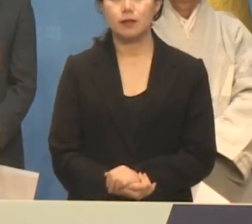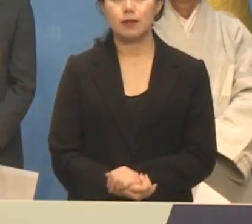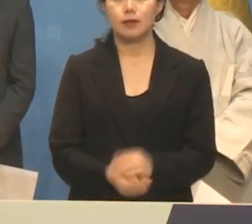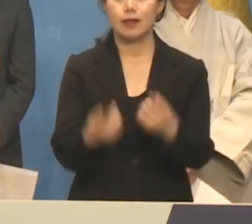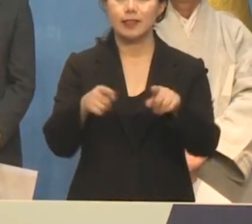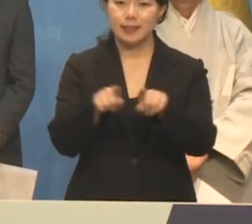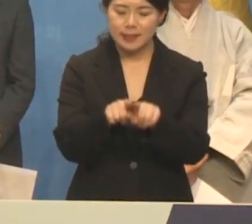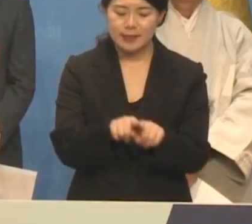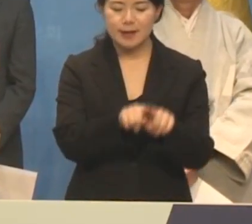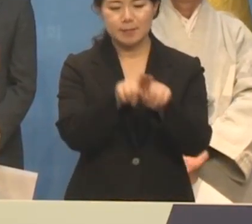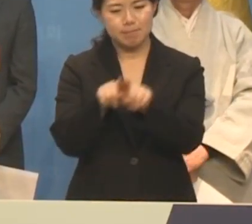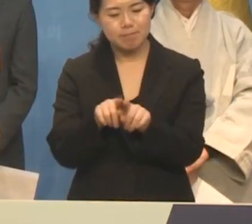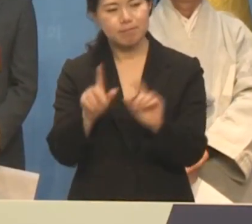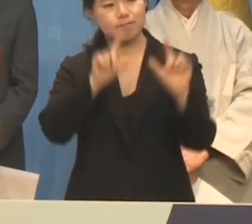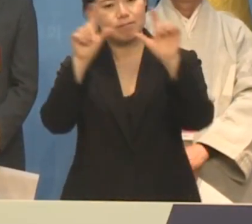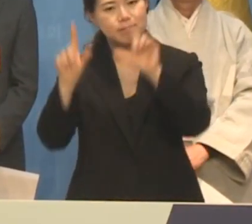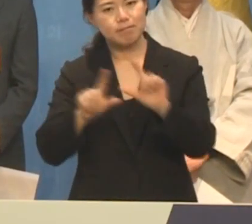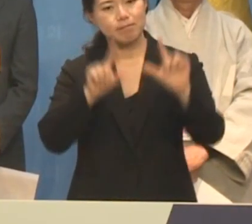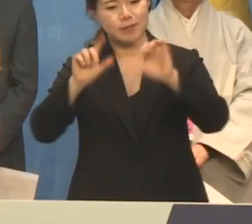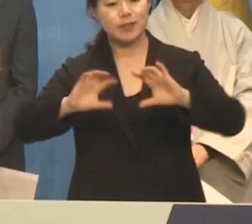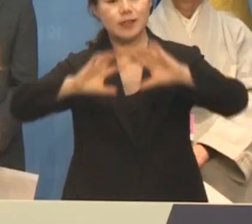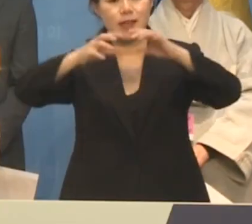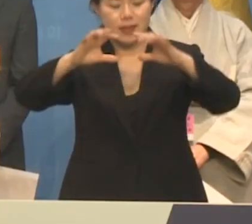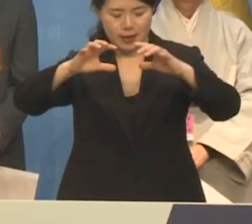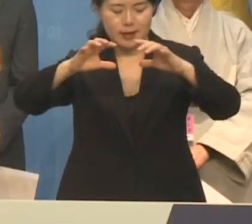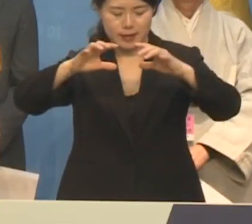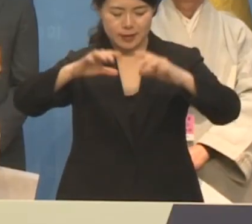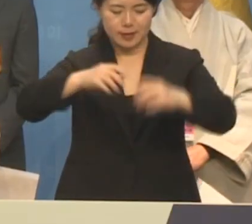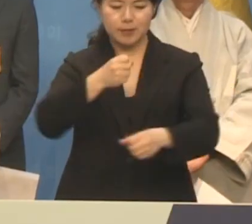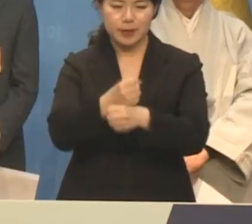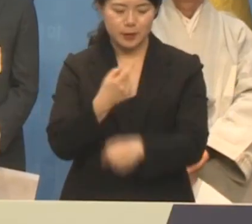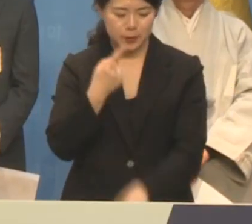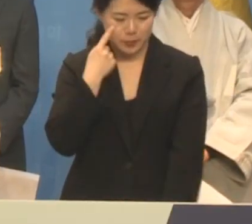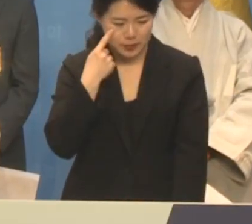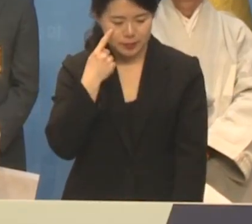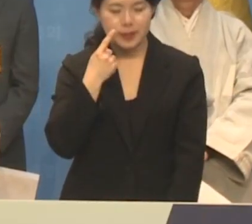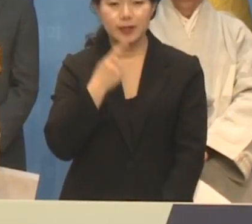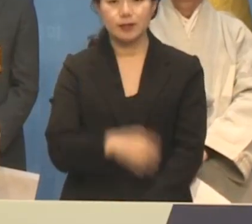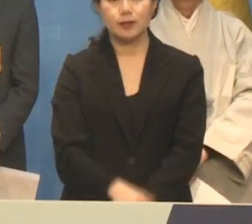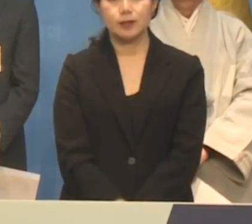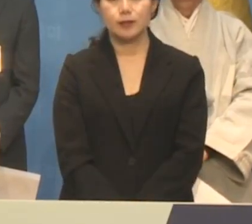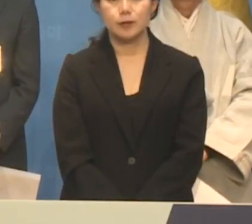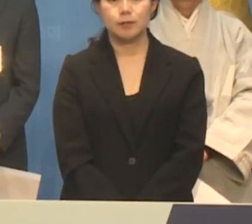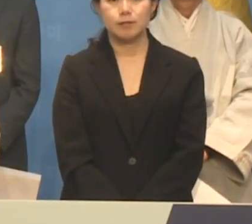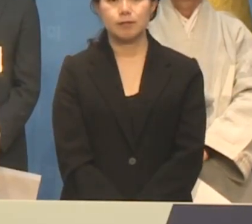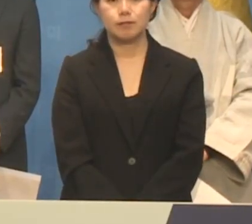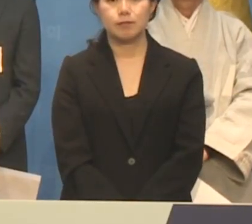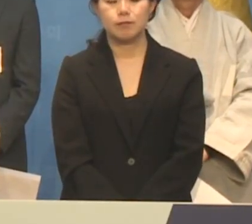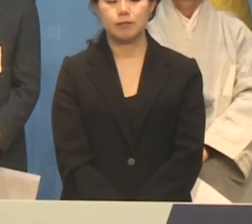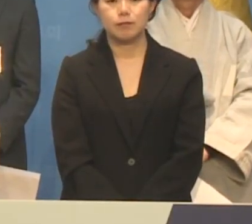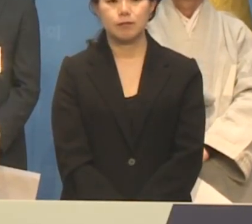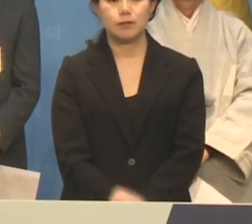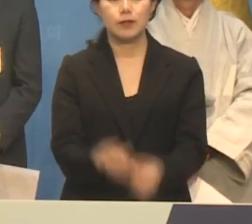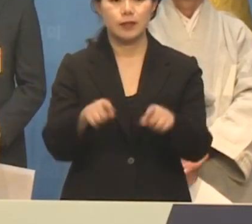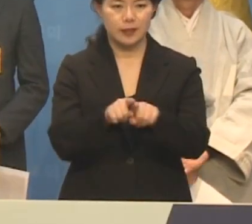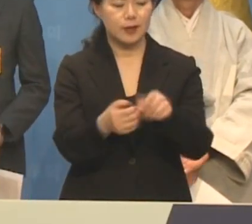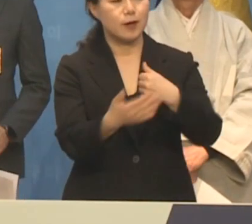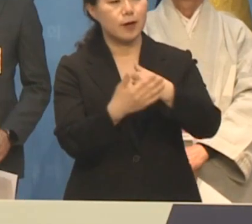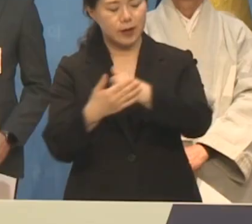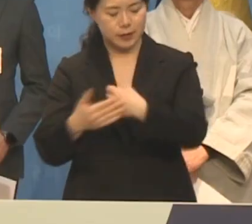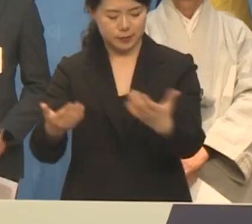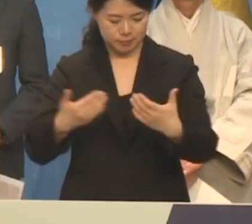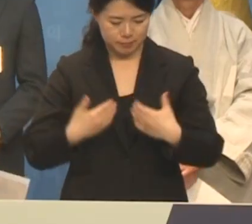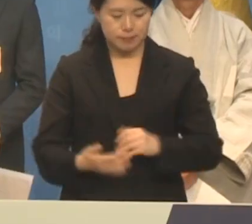함께 더불어 사는 그런 세상 만들려고 이런 일이 또 생겼다 우리 폭을 대고 도와주세요.